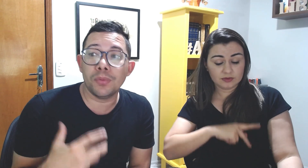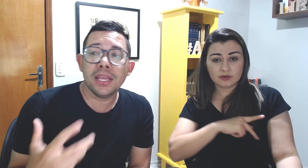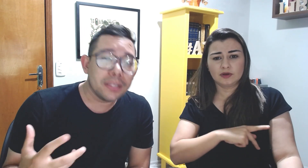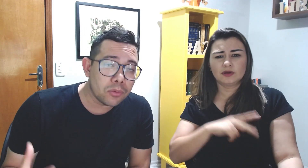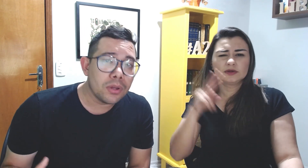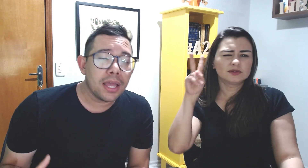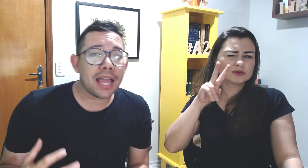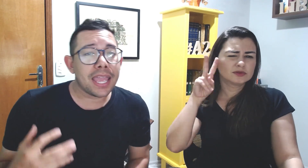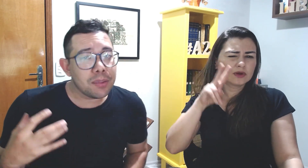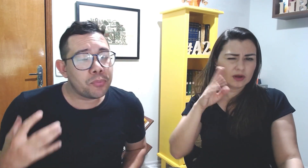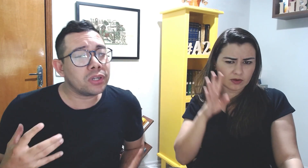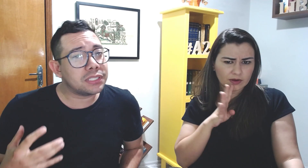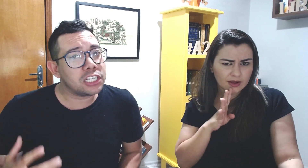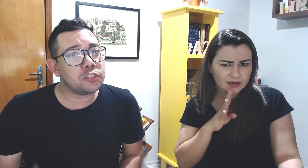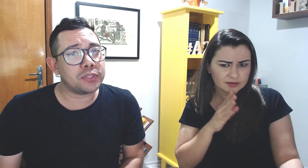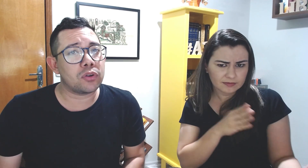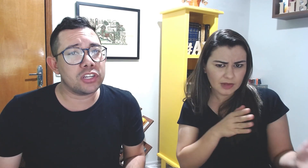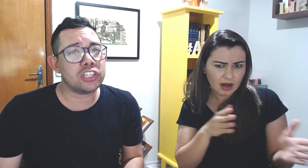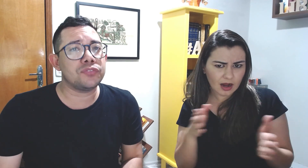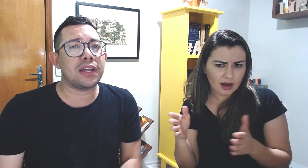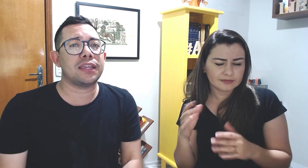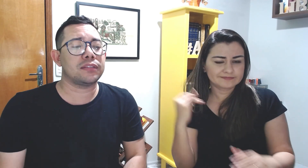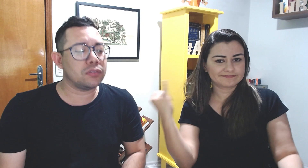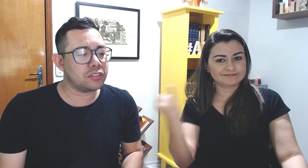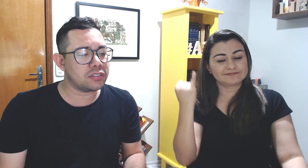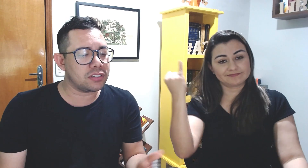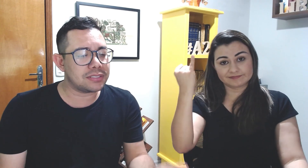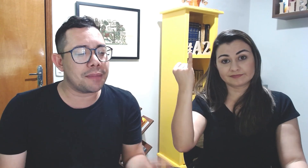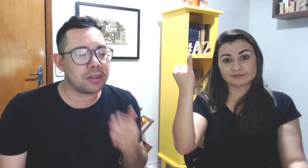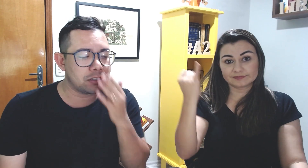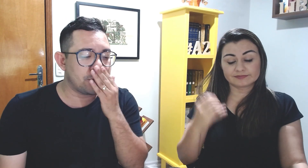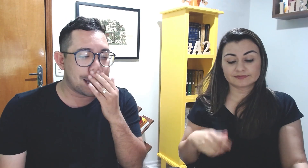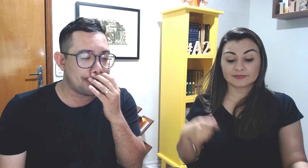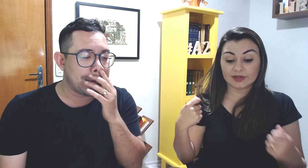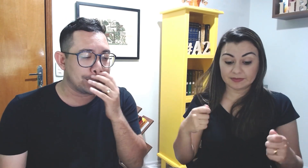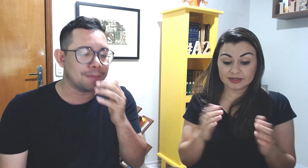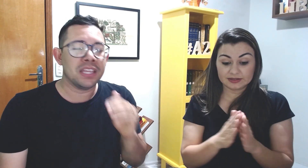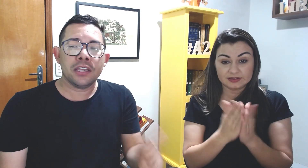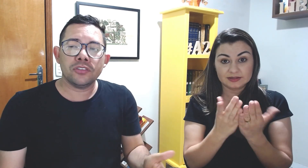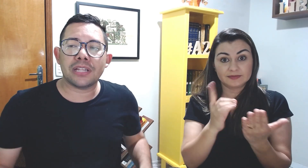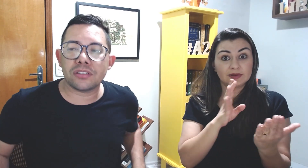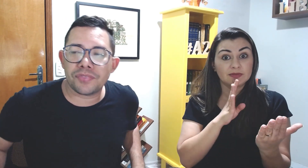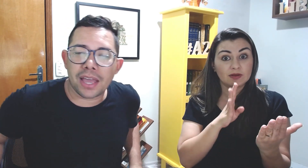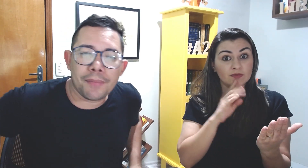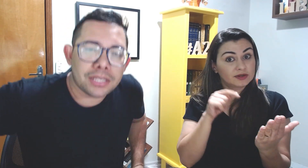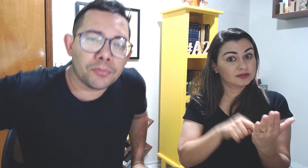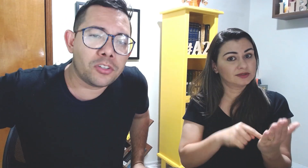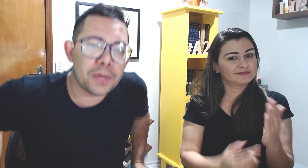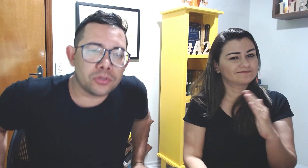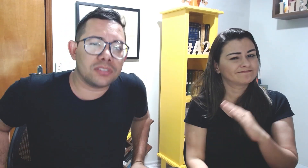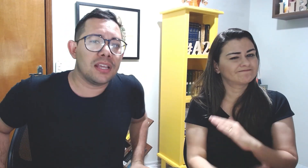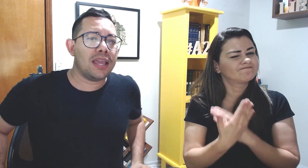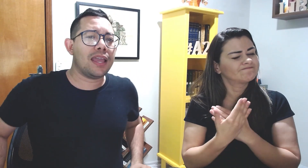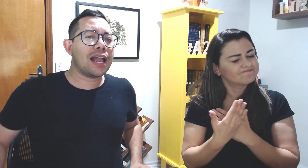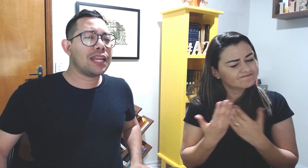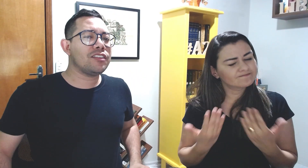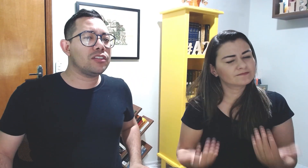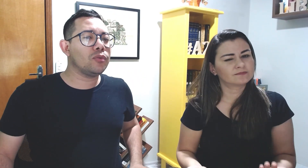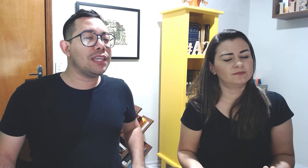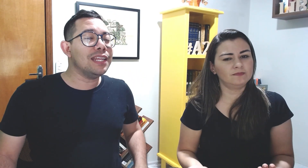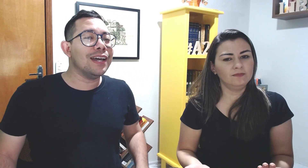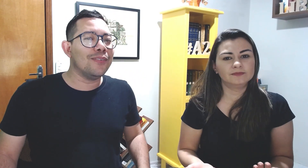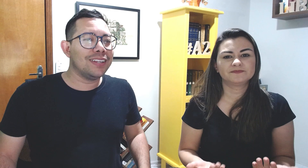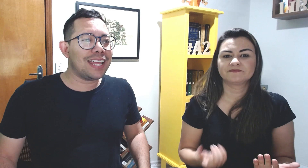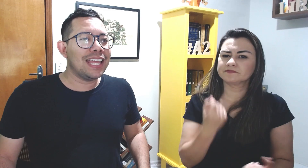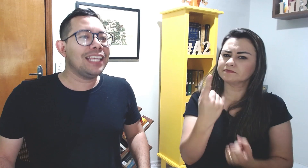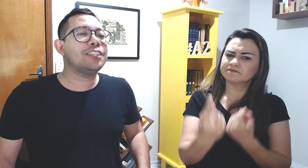história? Então, é importante, pessoal, quando a gente fala a questão de a gente saber nossa ferramenta, estudar nossa ferramenta, muitas pessoas acreditam